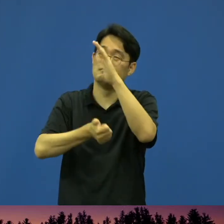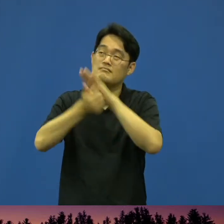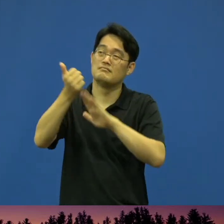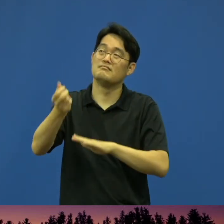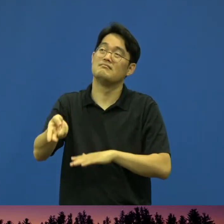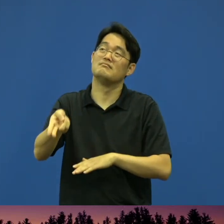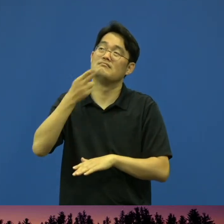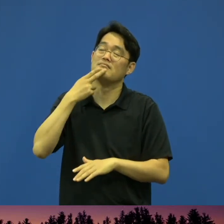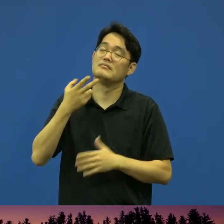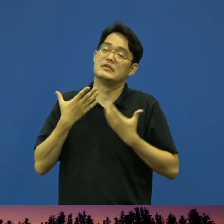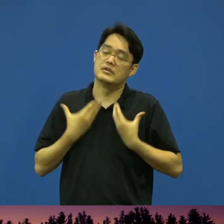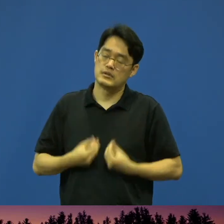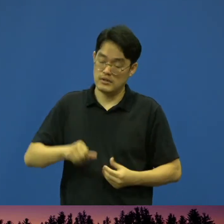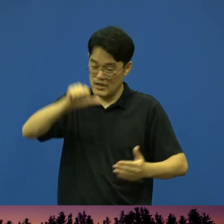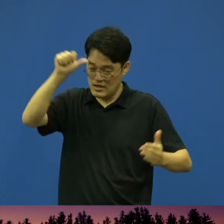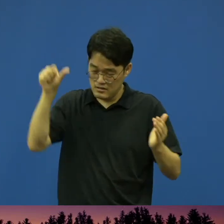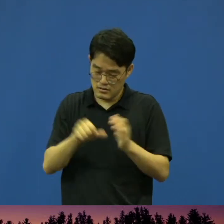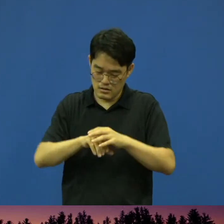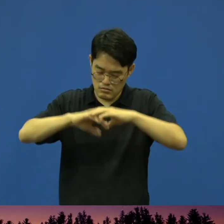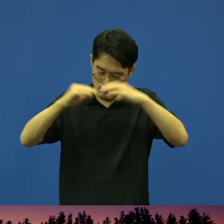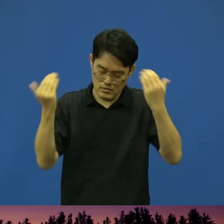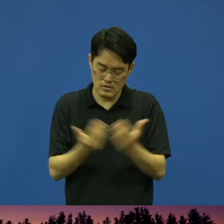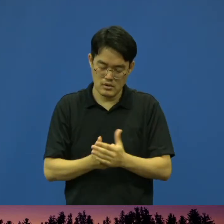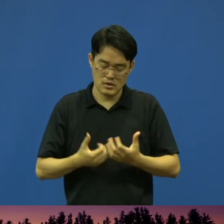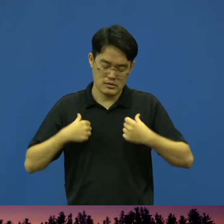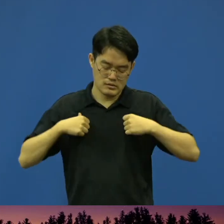인생이 완벽하게 부도났구나,